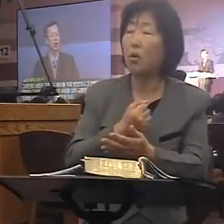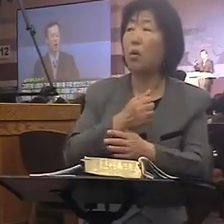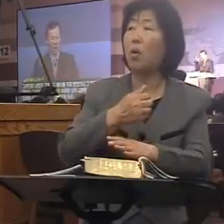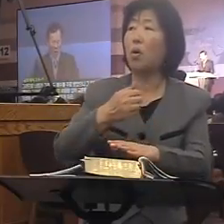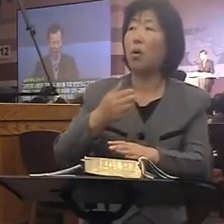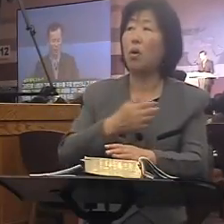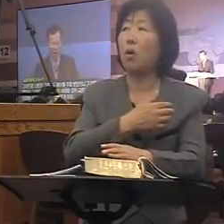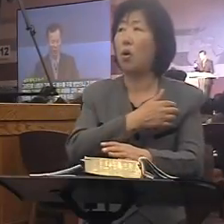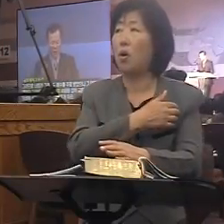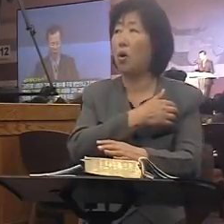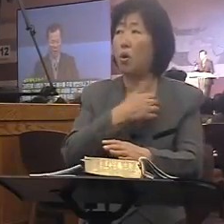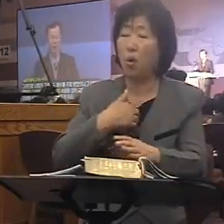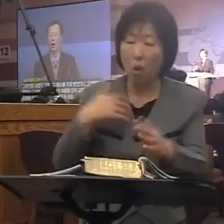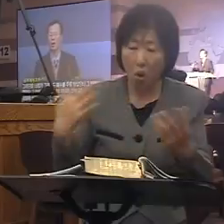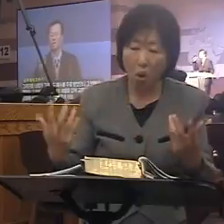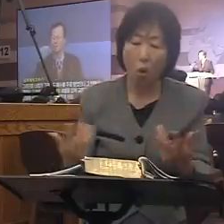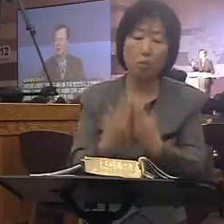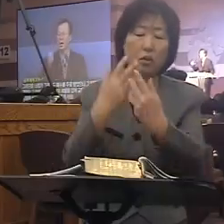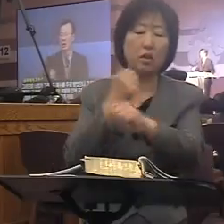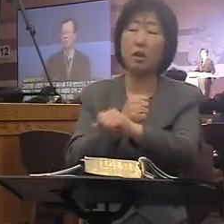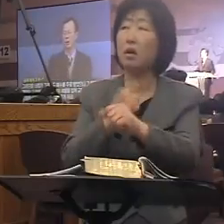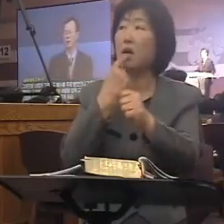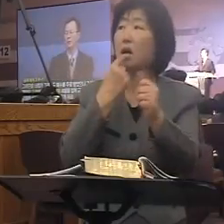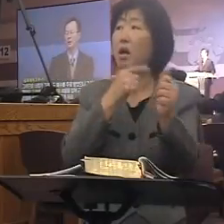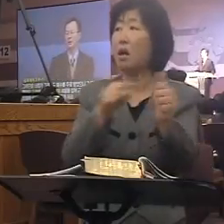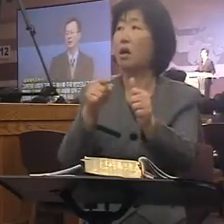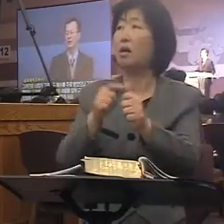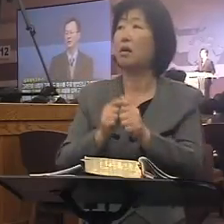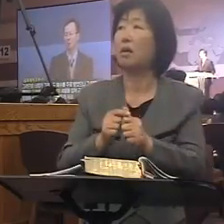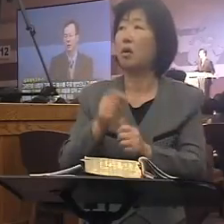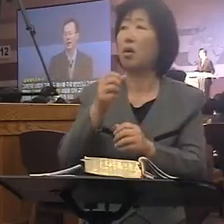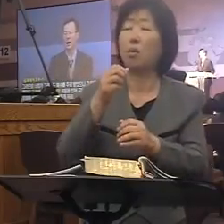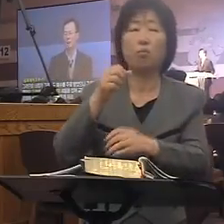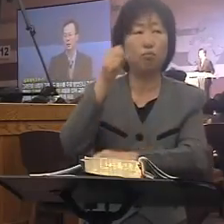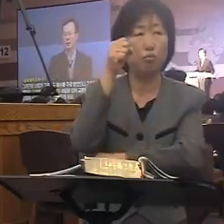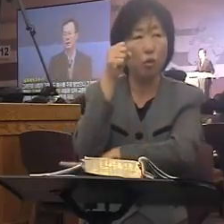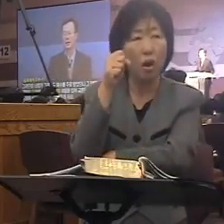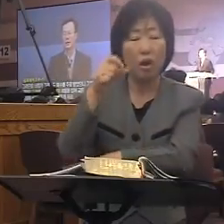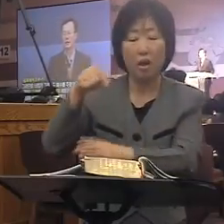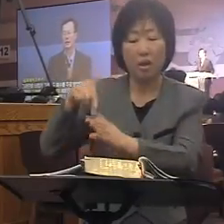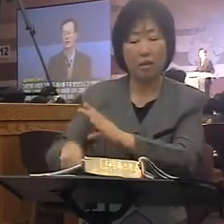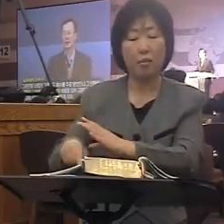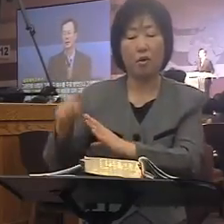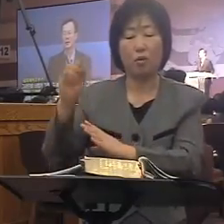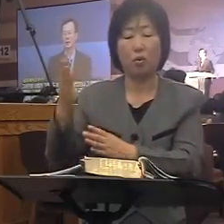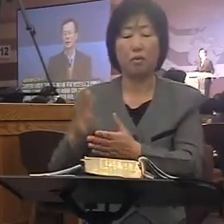굳게 서서 감사함을 넘치게 하여라. 뿌리가 깊어야 됩니다. 뿌리가